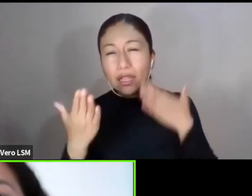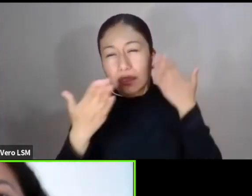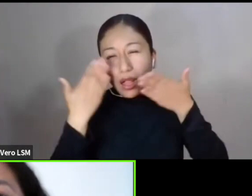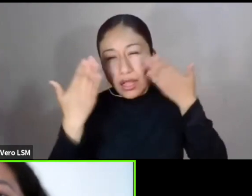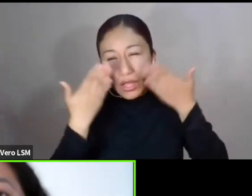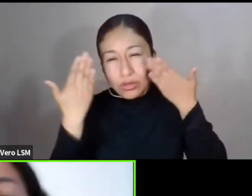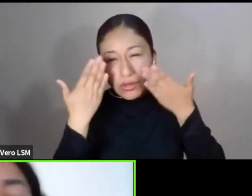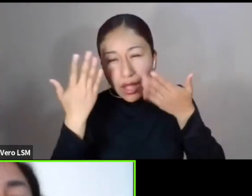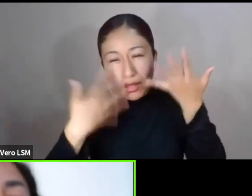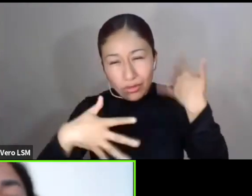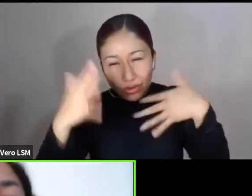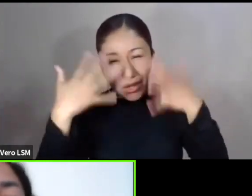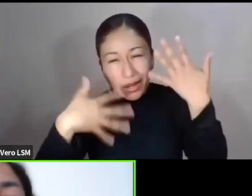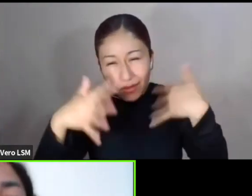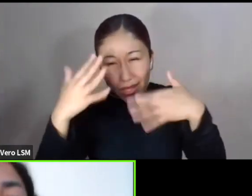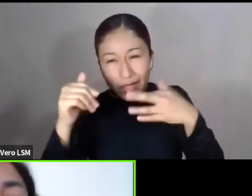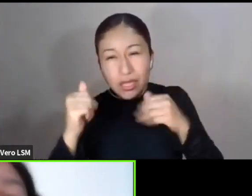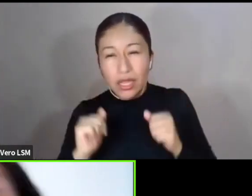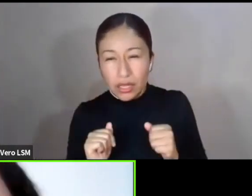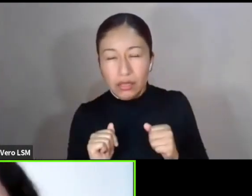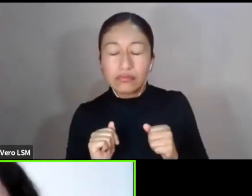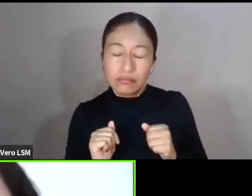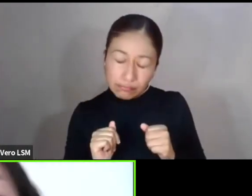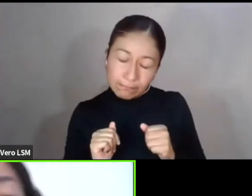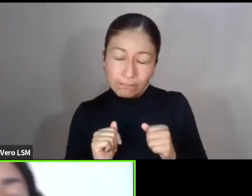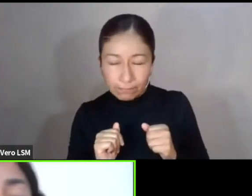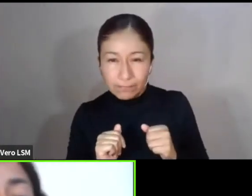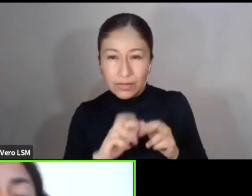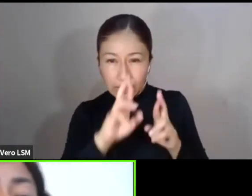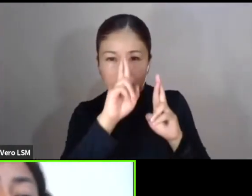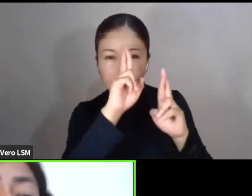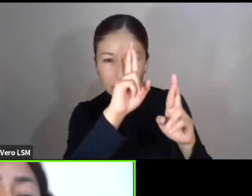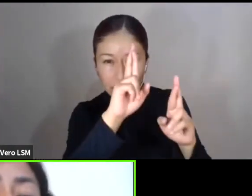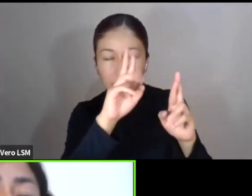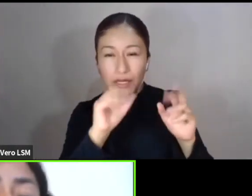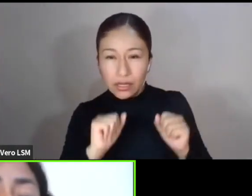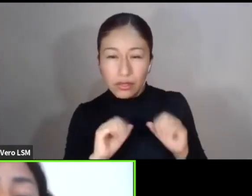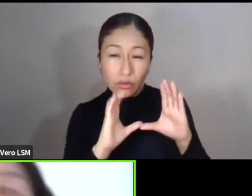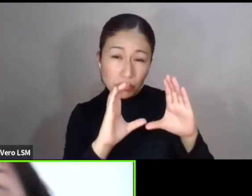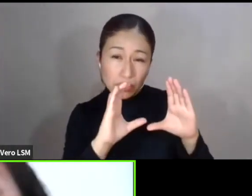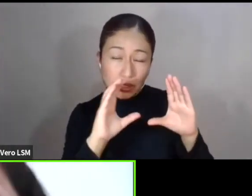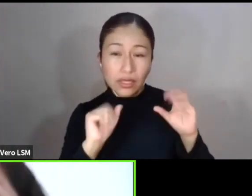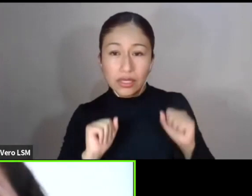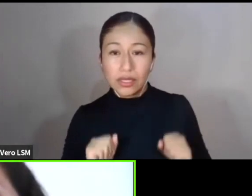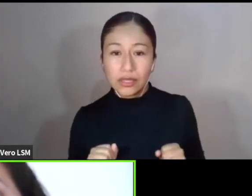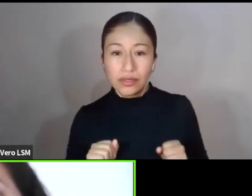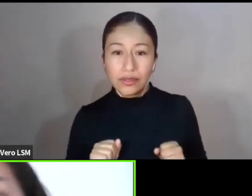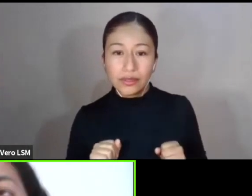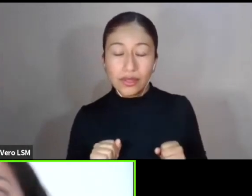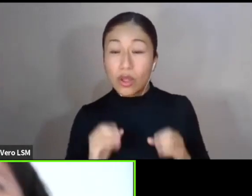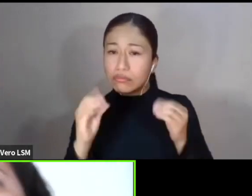muchísimas gracias y reiteramos también el apoyo del DIF